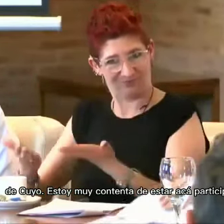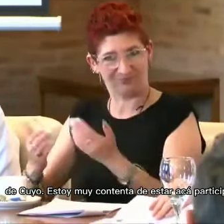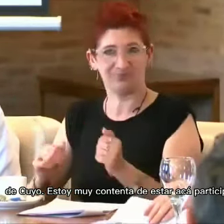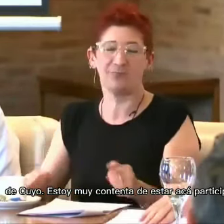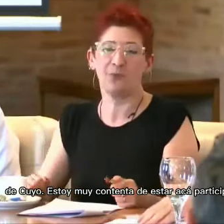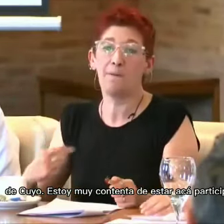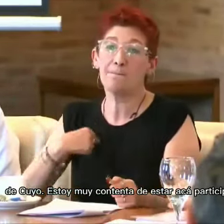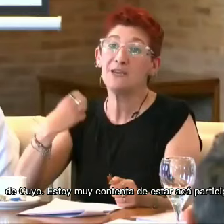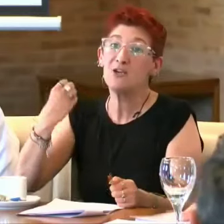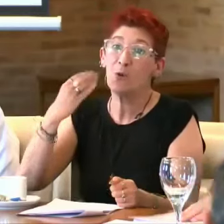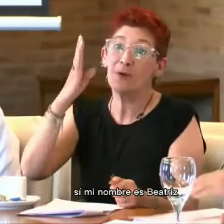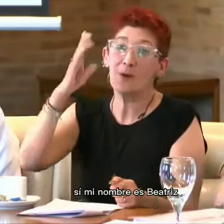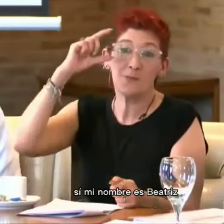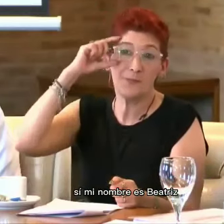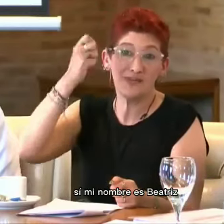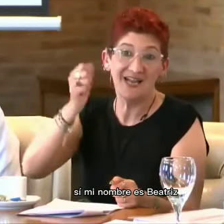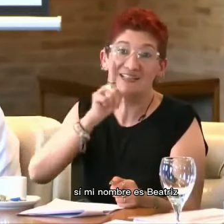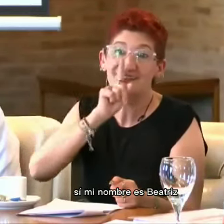estar acá participando. ¿Sí? Mi nombre es Beatriz.